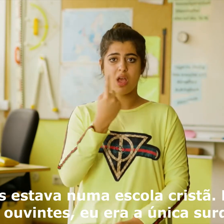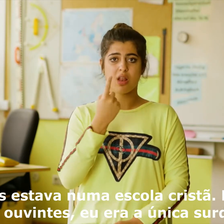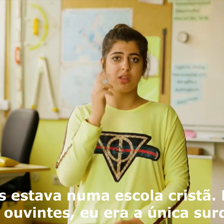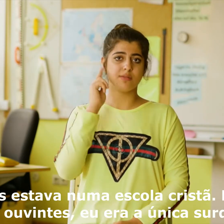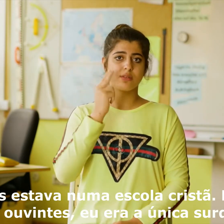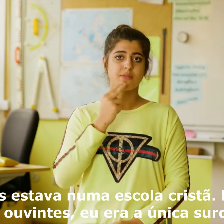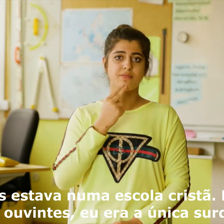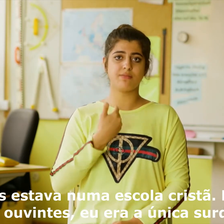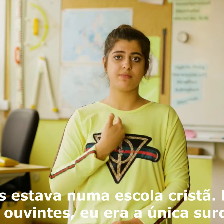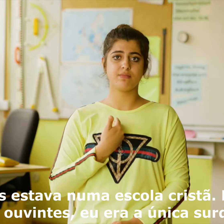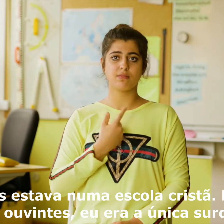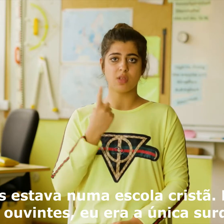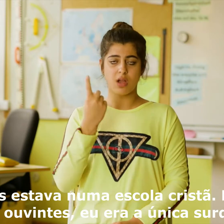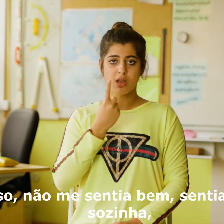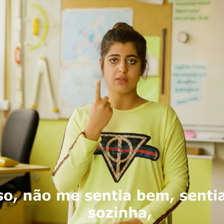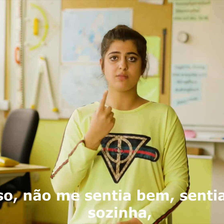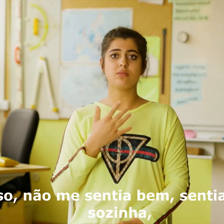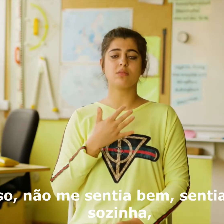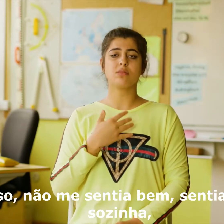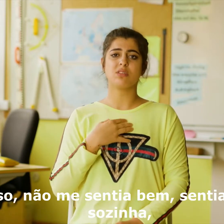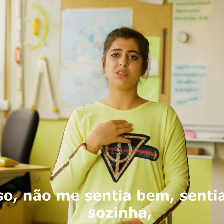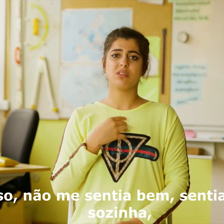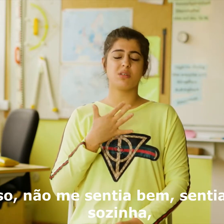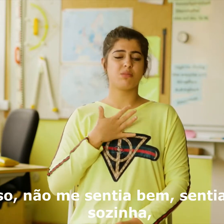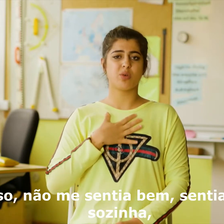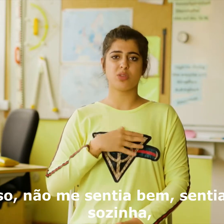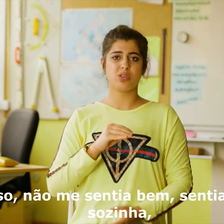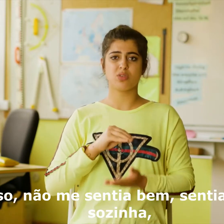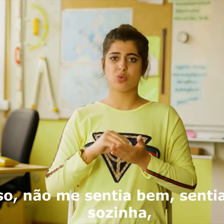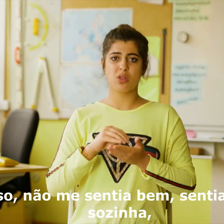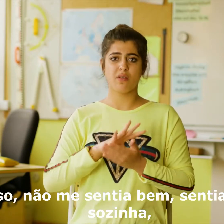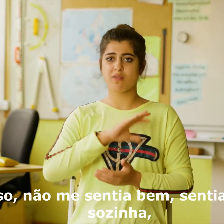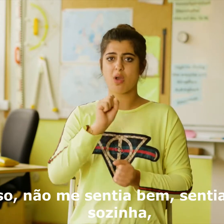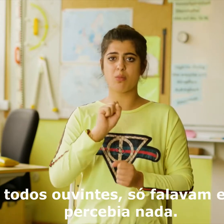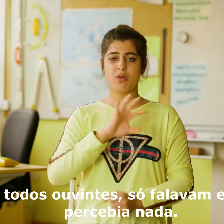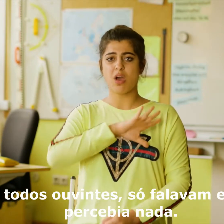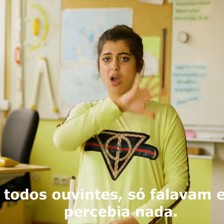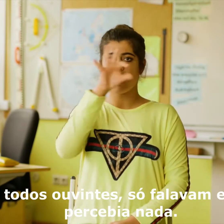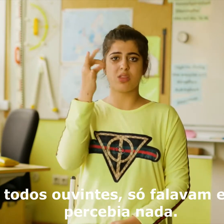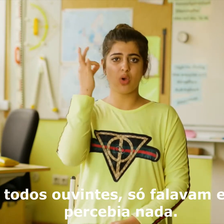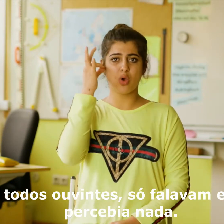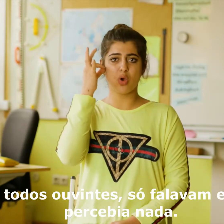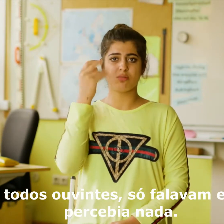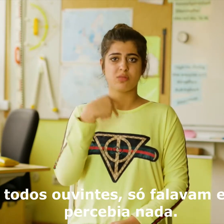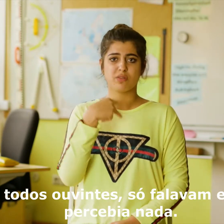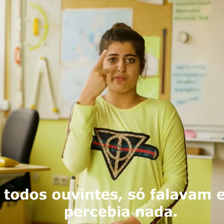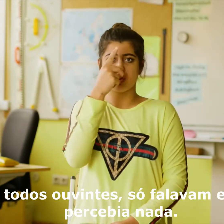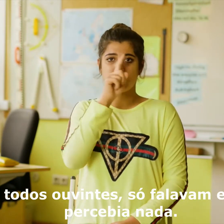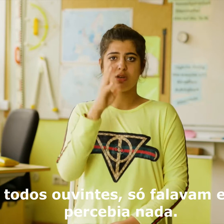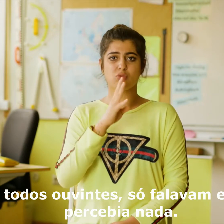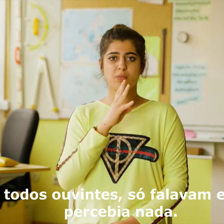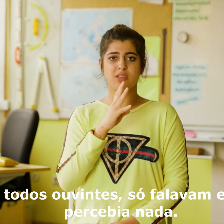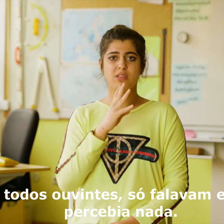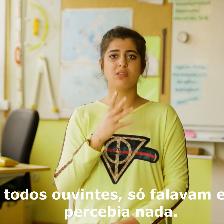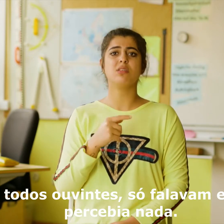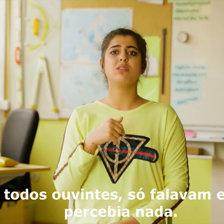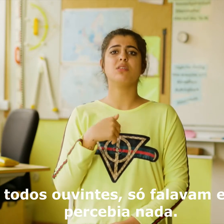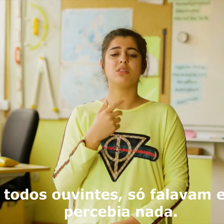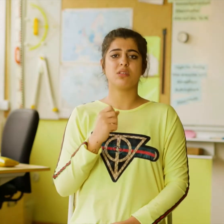única surda. Eu não me sentia bem, sentia-me muito sozinha. Eram todos ouvintes, eu não entendia nada, só falavam.